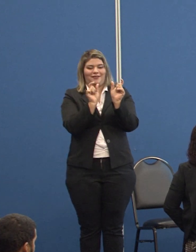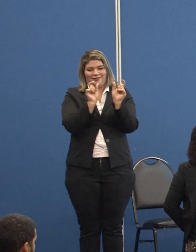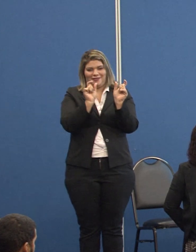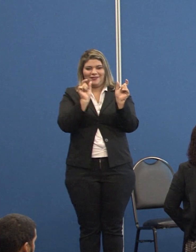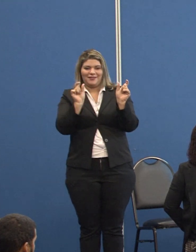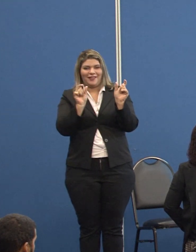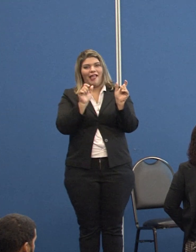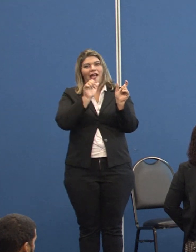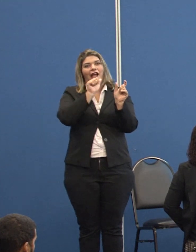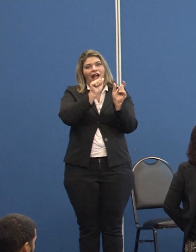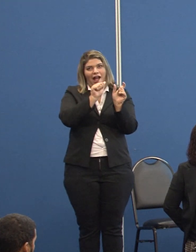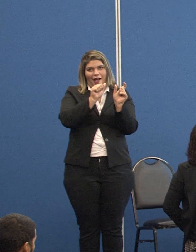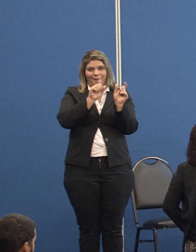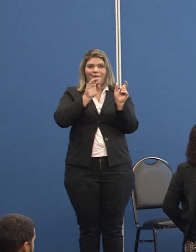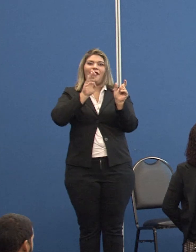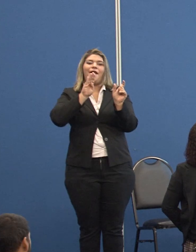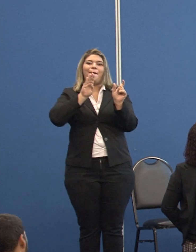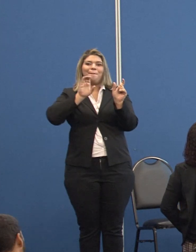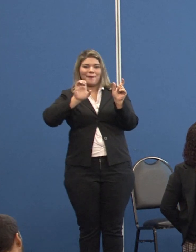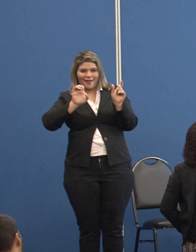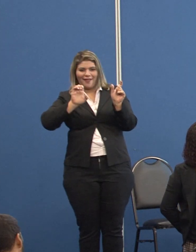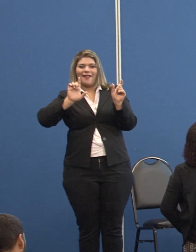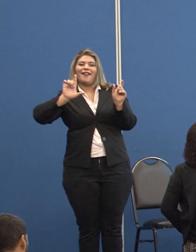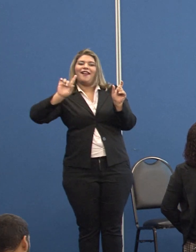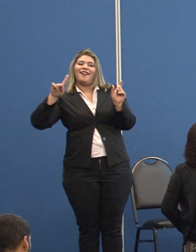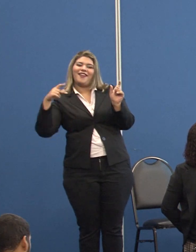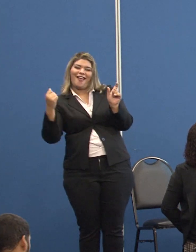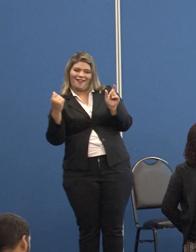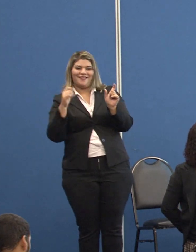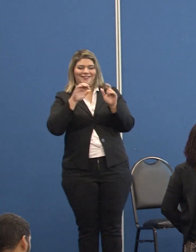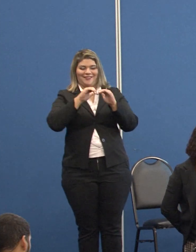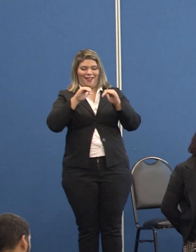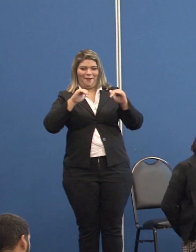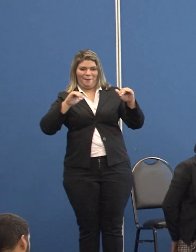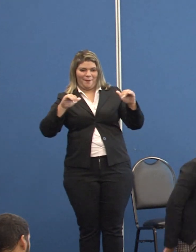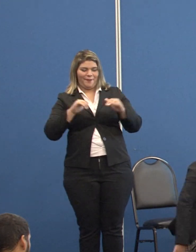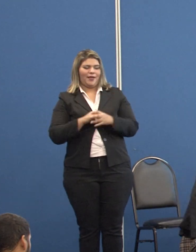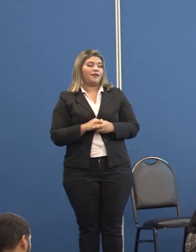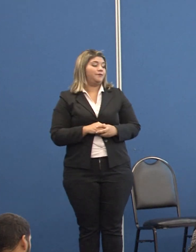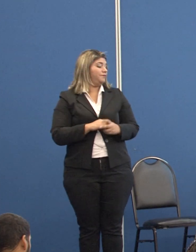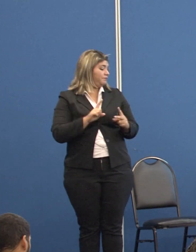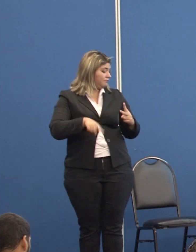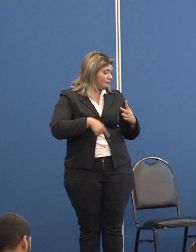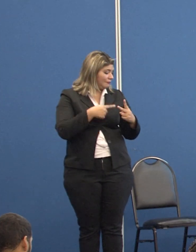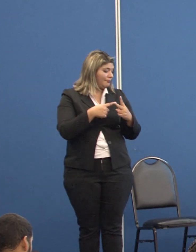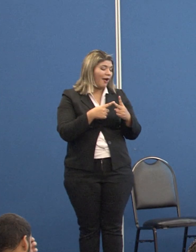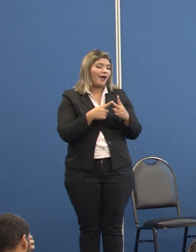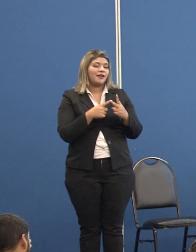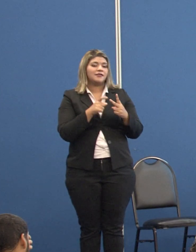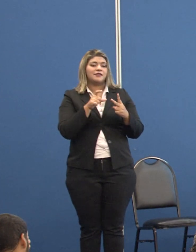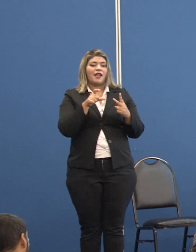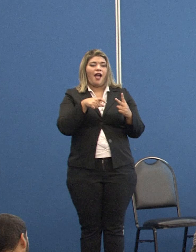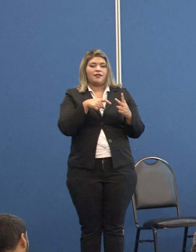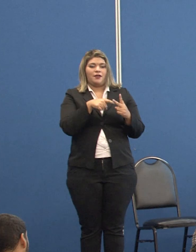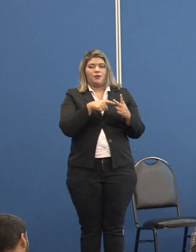uma loto, e vou trabalhar com ele com a separação silábica. Junto vem os cartões.